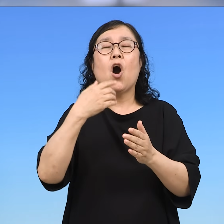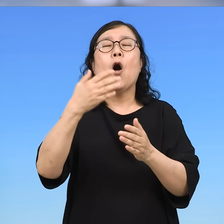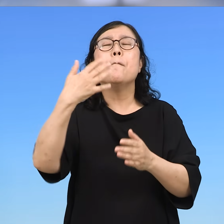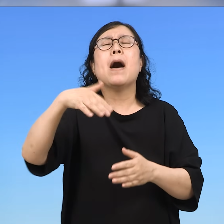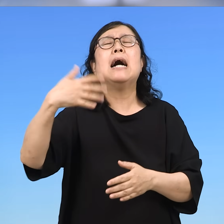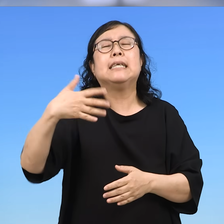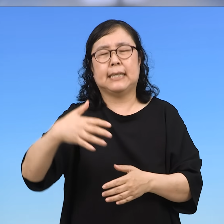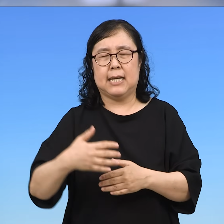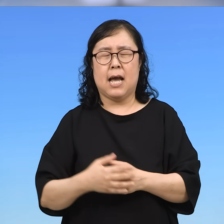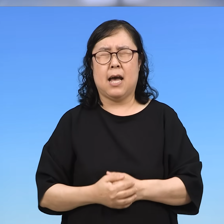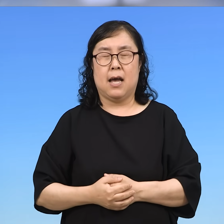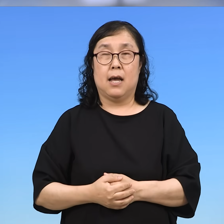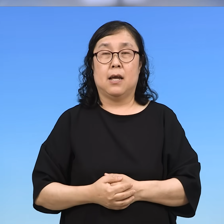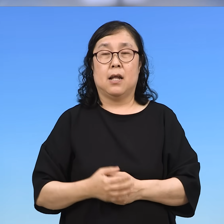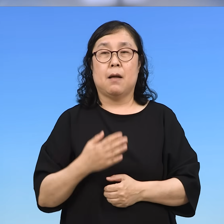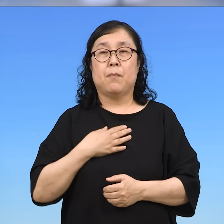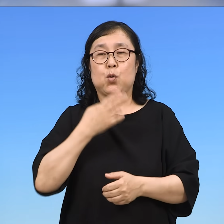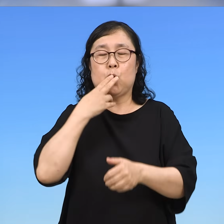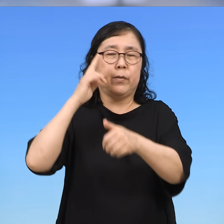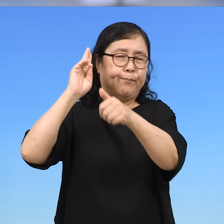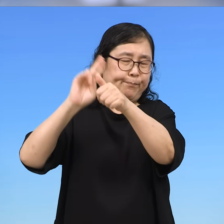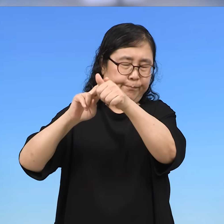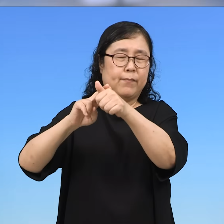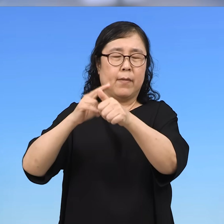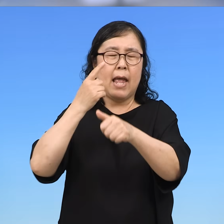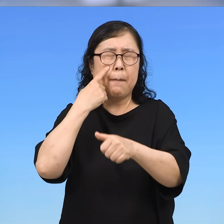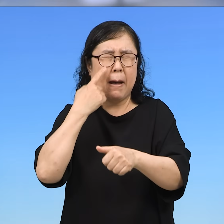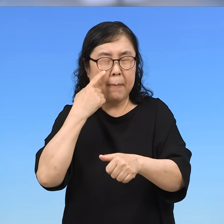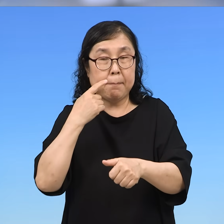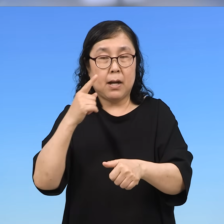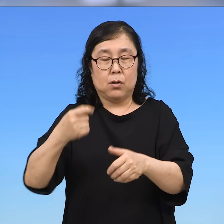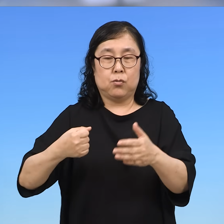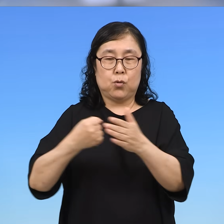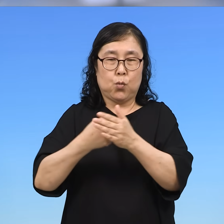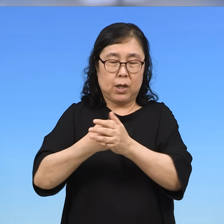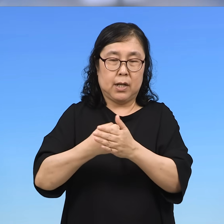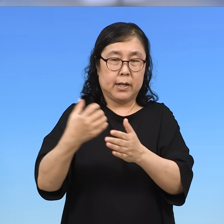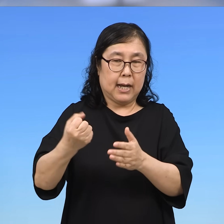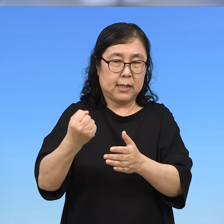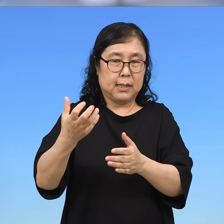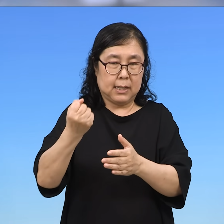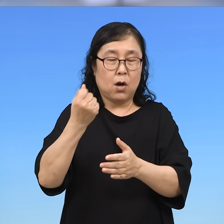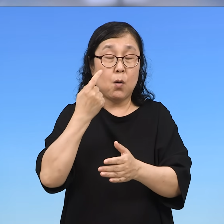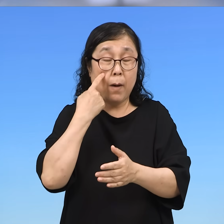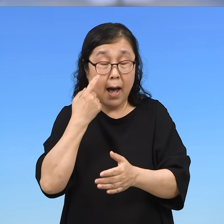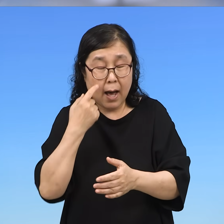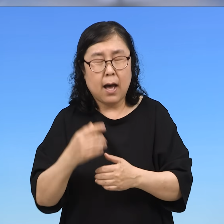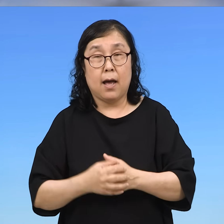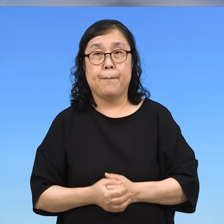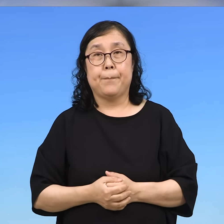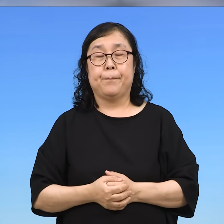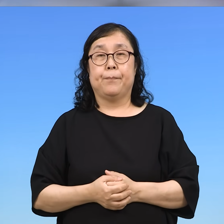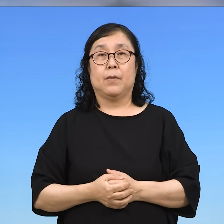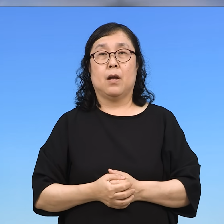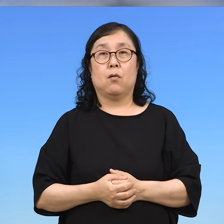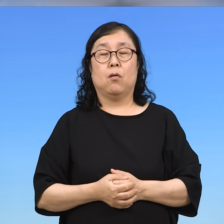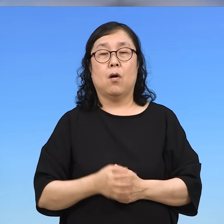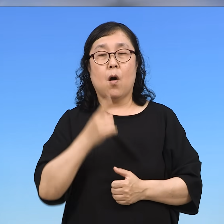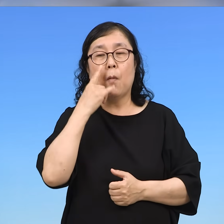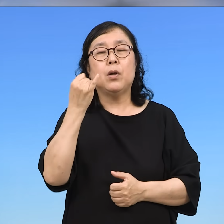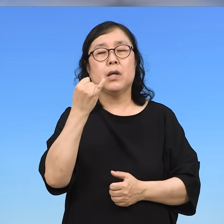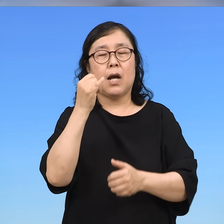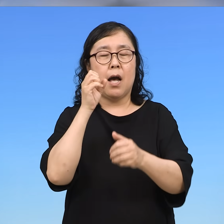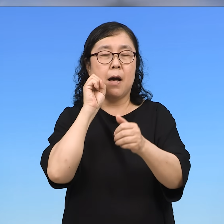해봐서 그런데 한번 도전해봐. 너도 한번 용기를 내보렴. 이 아들